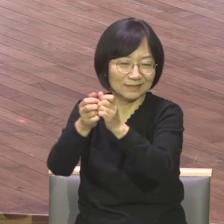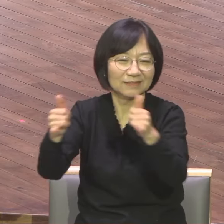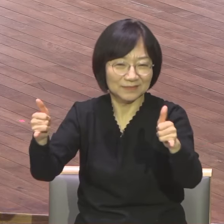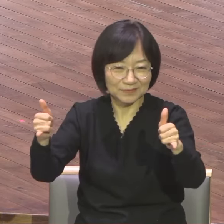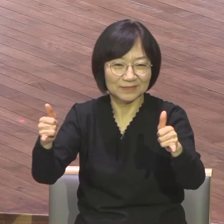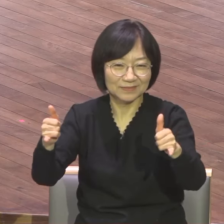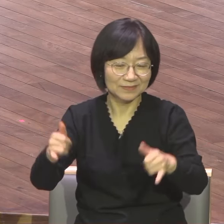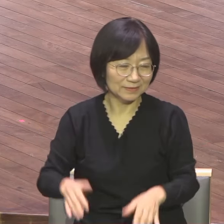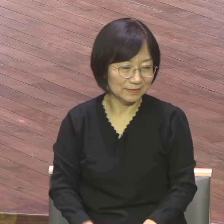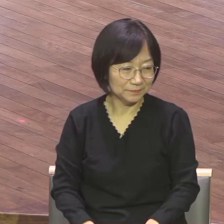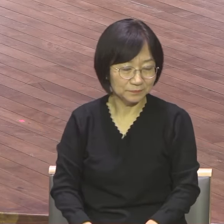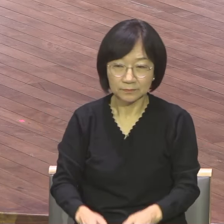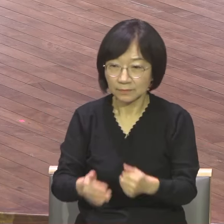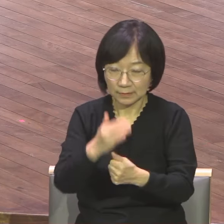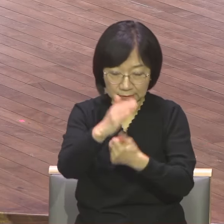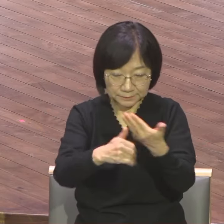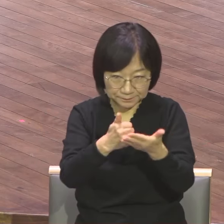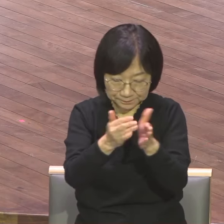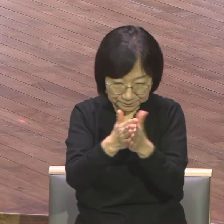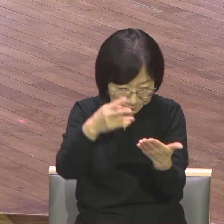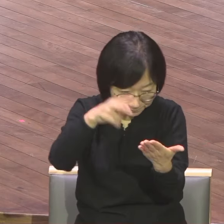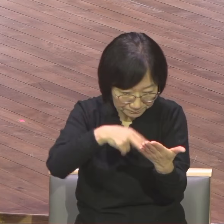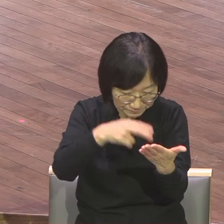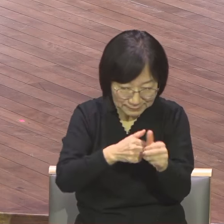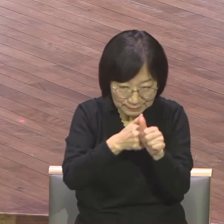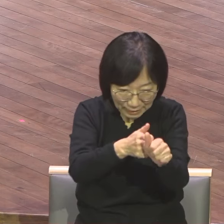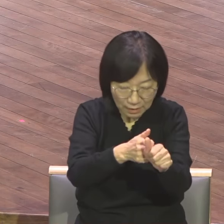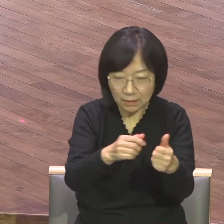예수를요 성경대로 믿으면 망할 수가 없어요.